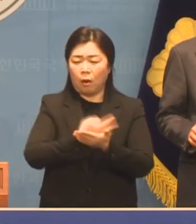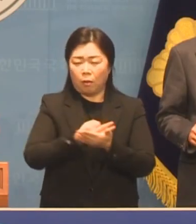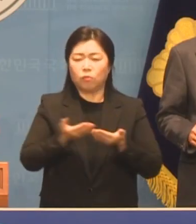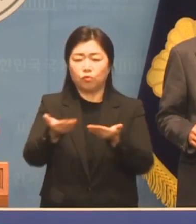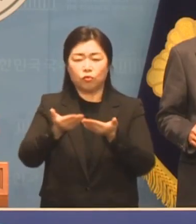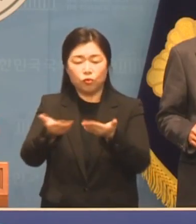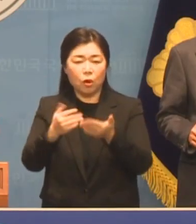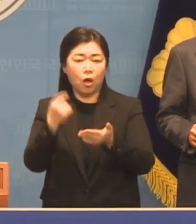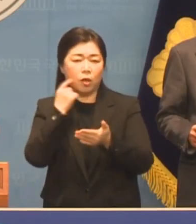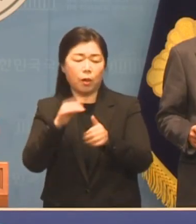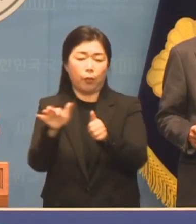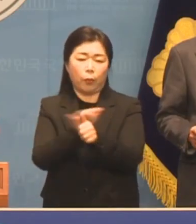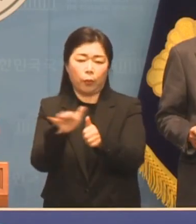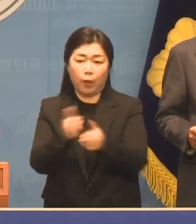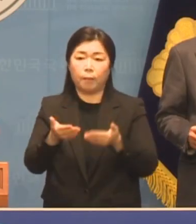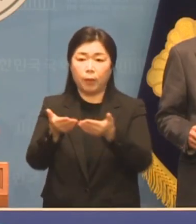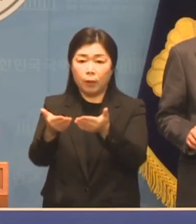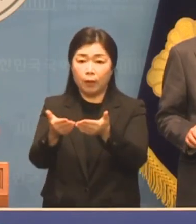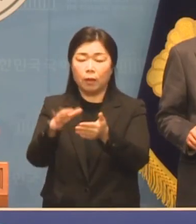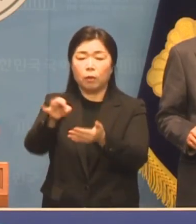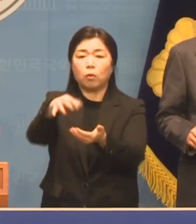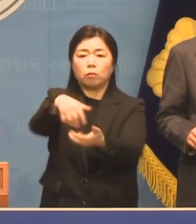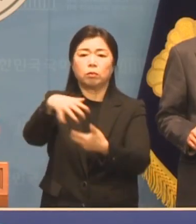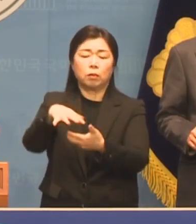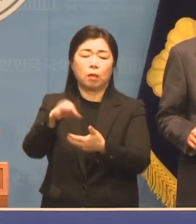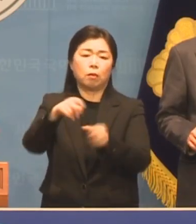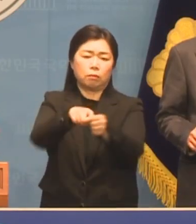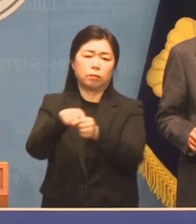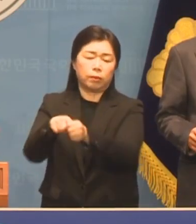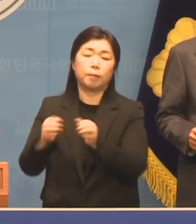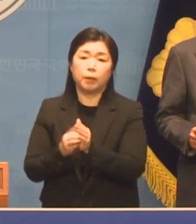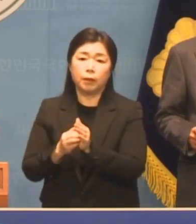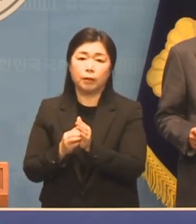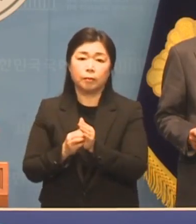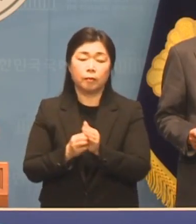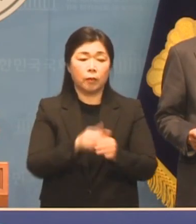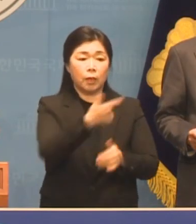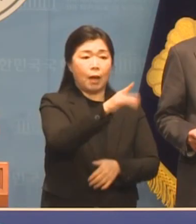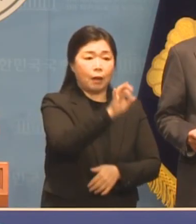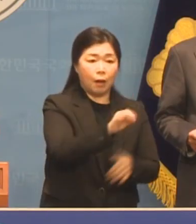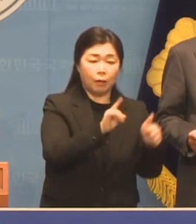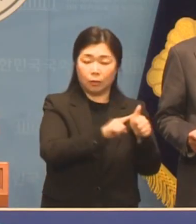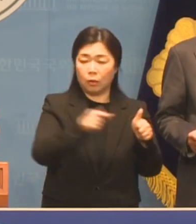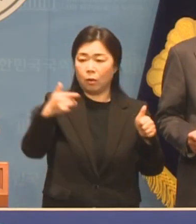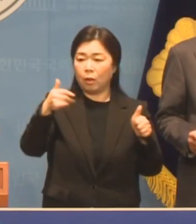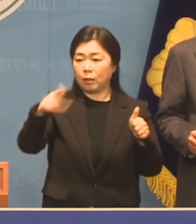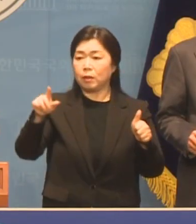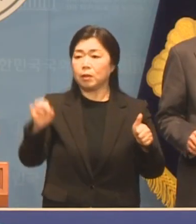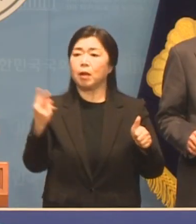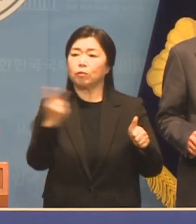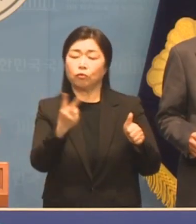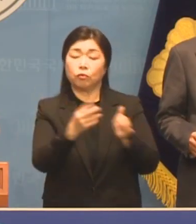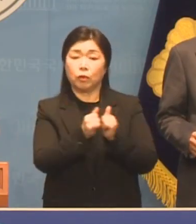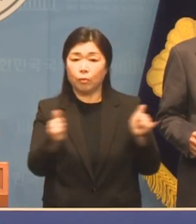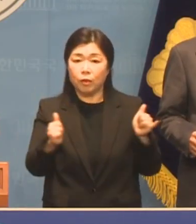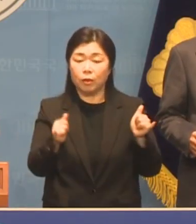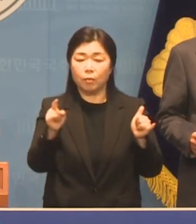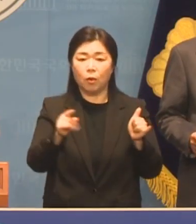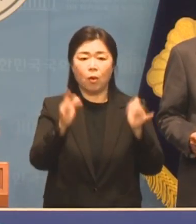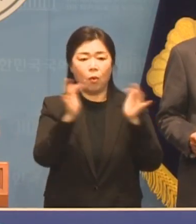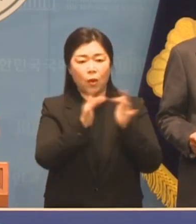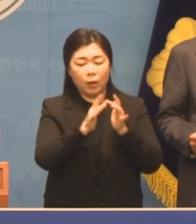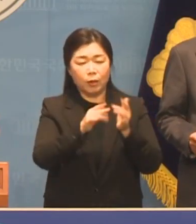창출해주겠다는 거짓 명분을 내세웠습니다. 강창구와 장수진은 니즈클리어의 개발 및